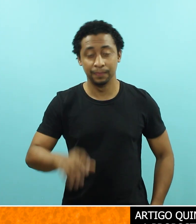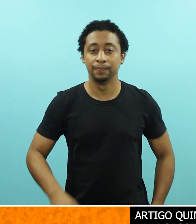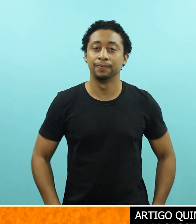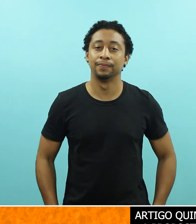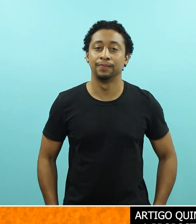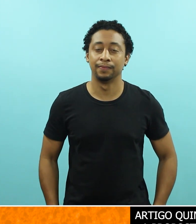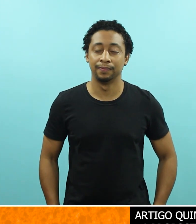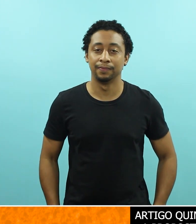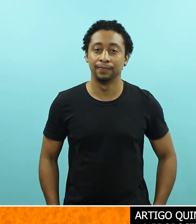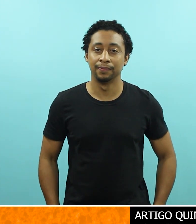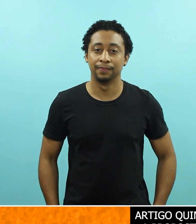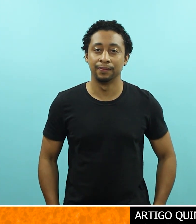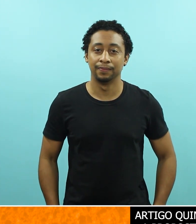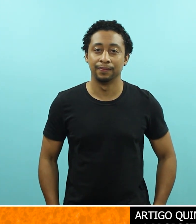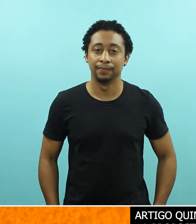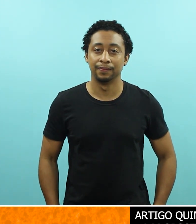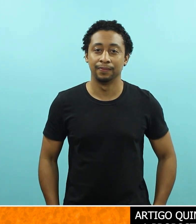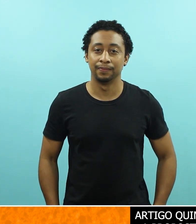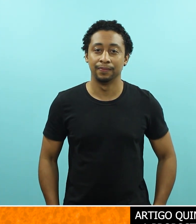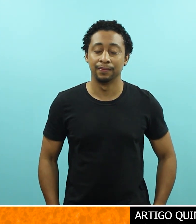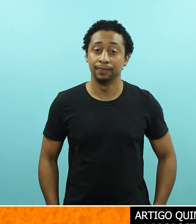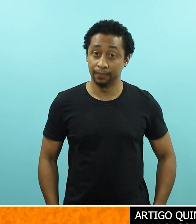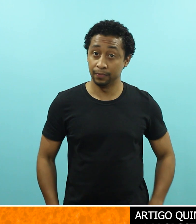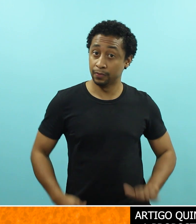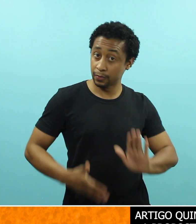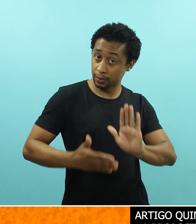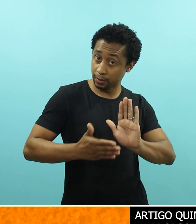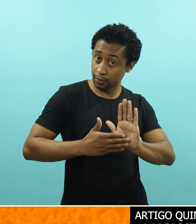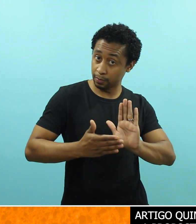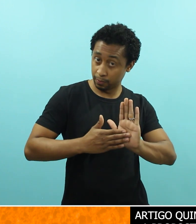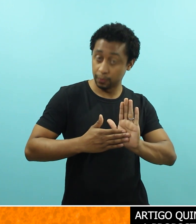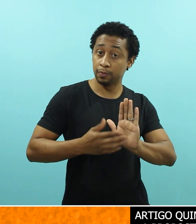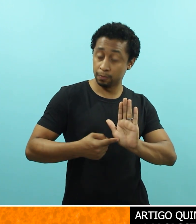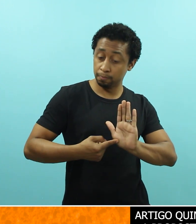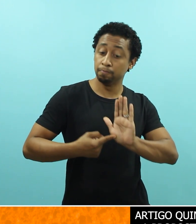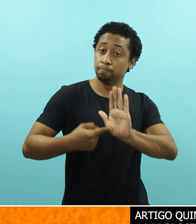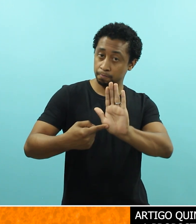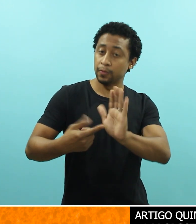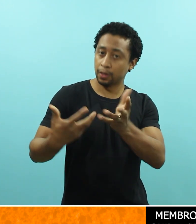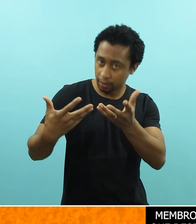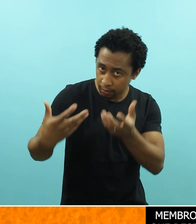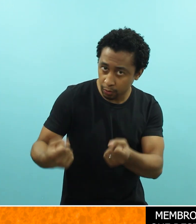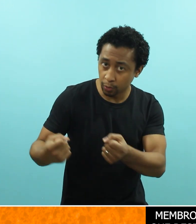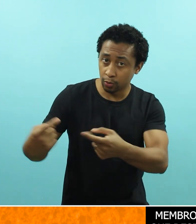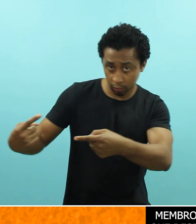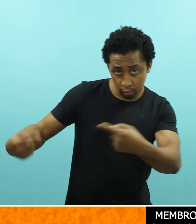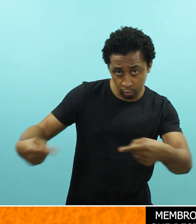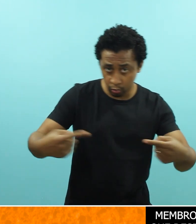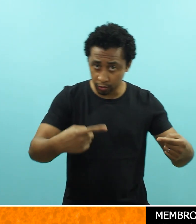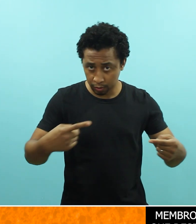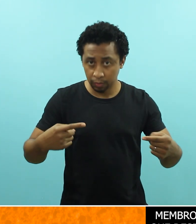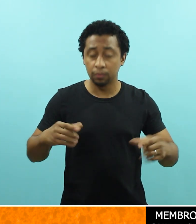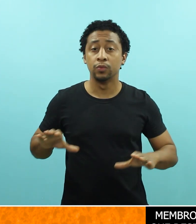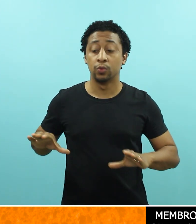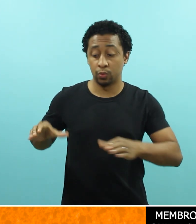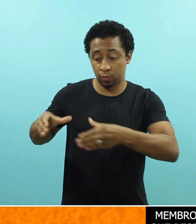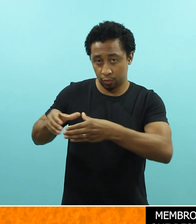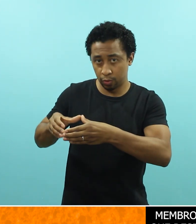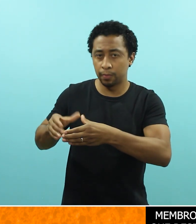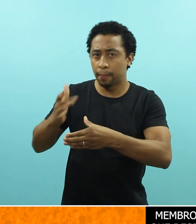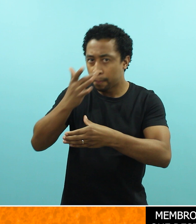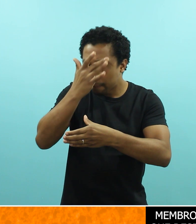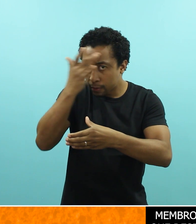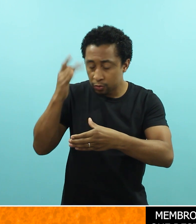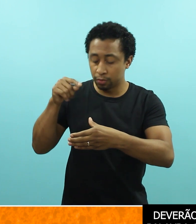Artigo 5º. Submetida a proposta à discussão, membros do grupo que